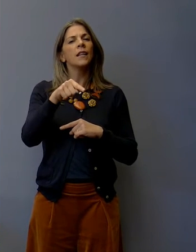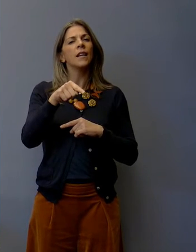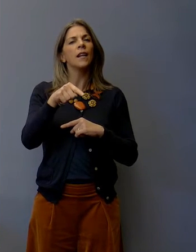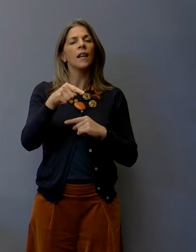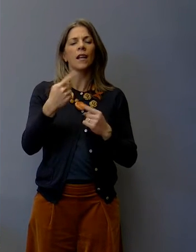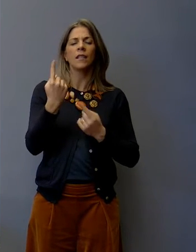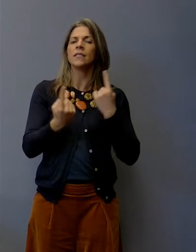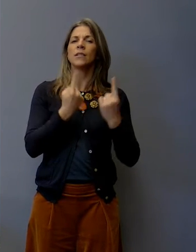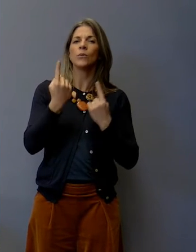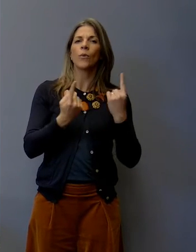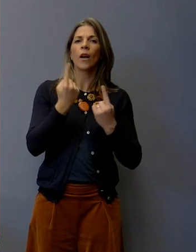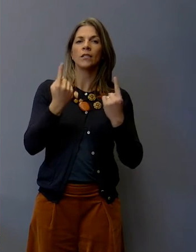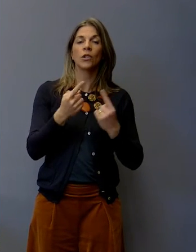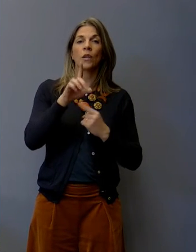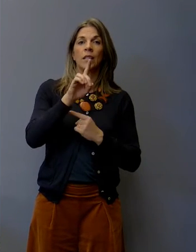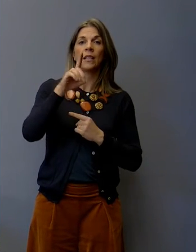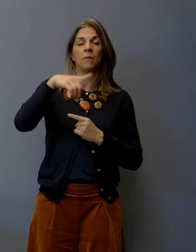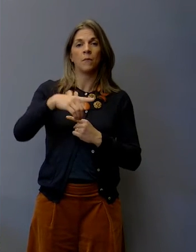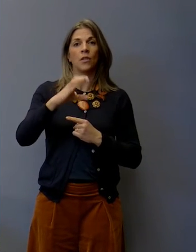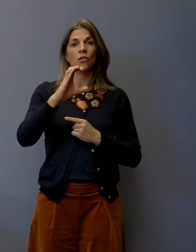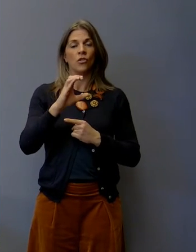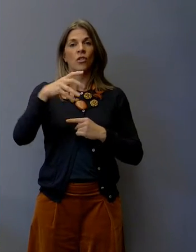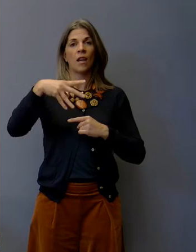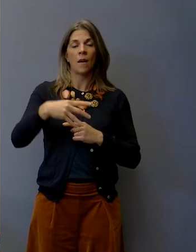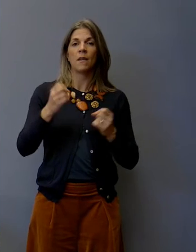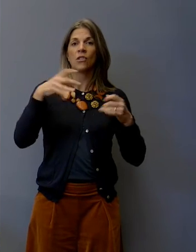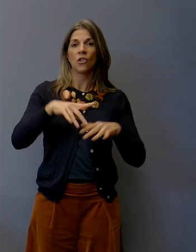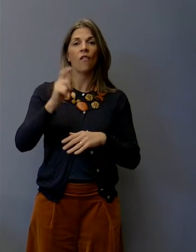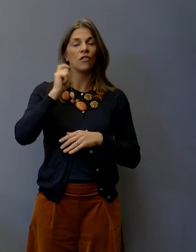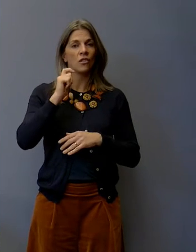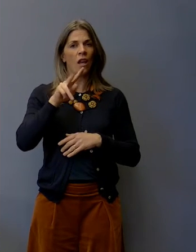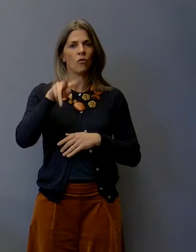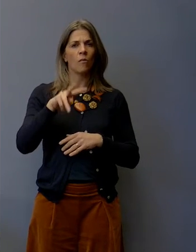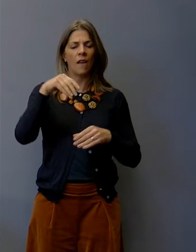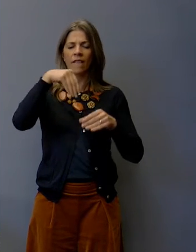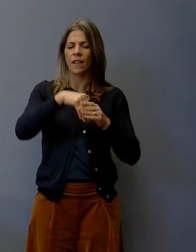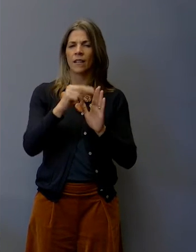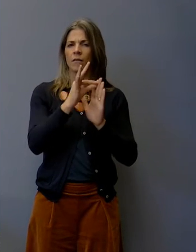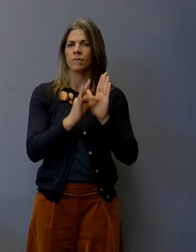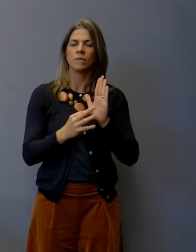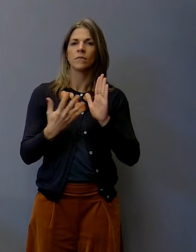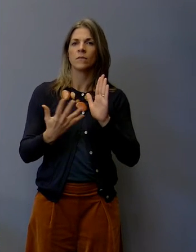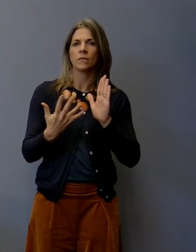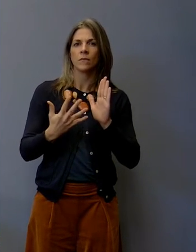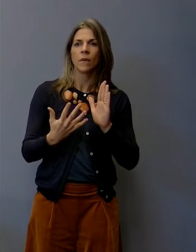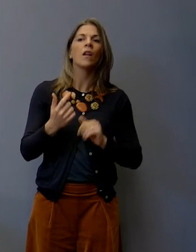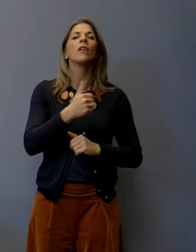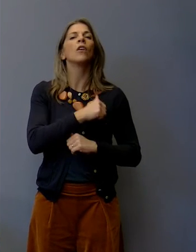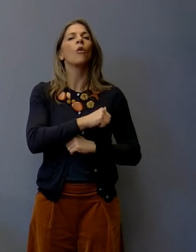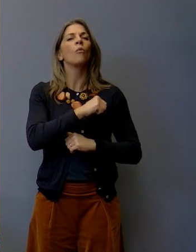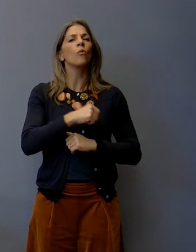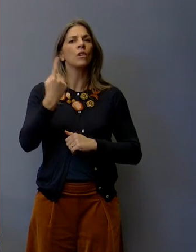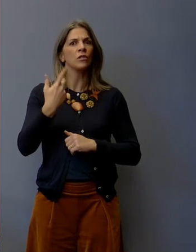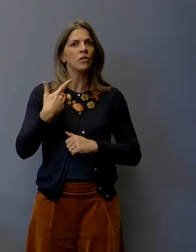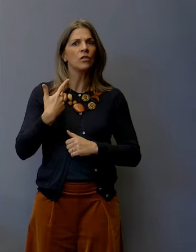prevista nel dpcm del 19 gennaio 2020 e se per esempio il comune di genova vista la immensa quantità di oneri finanziari da